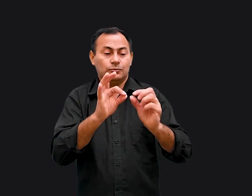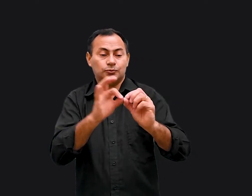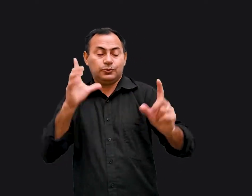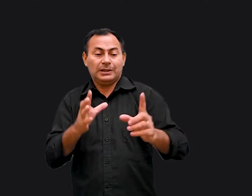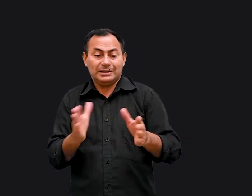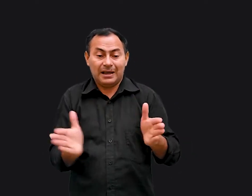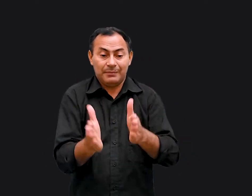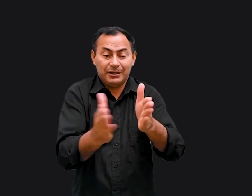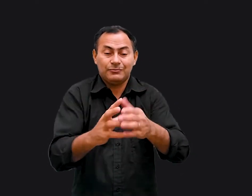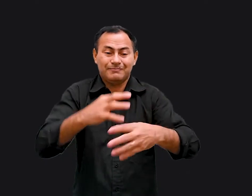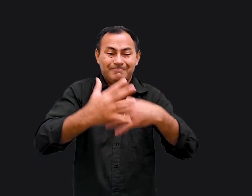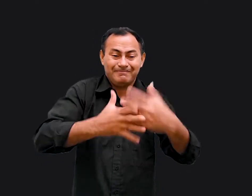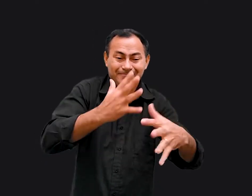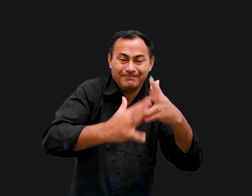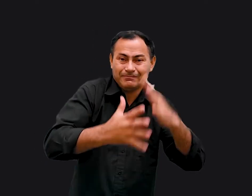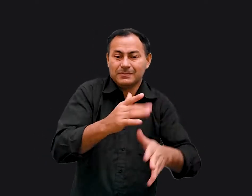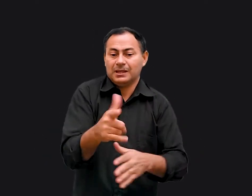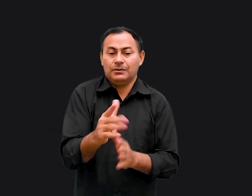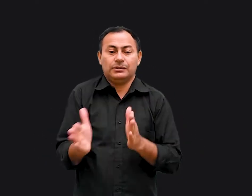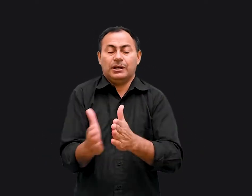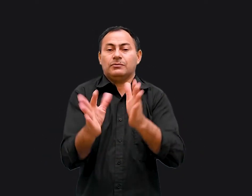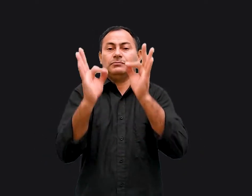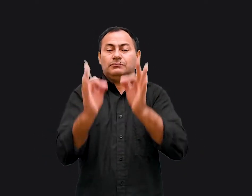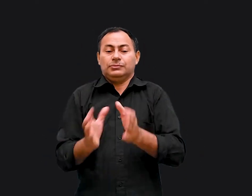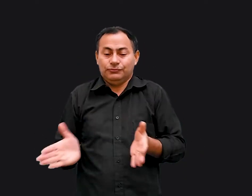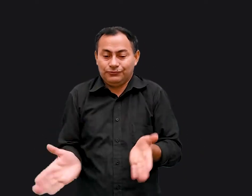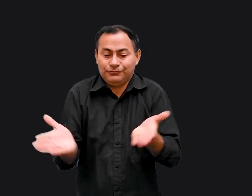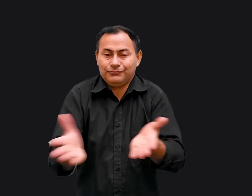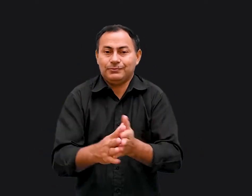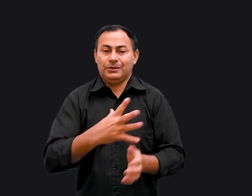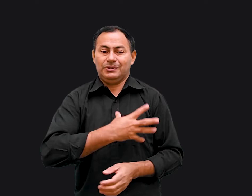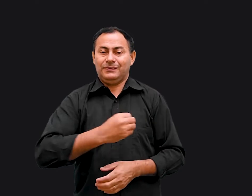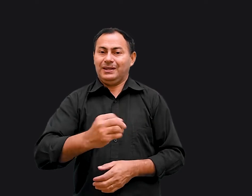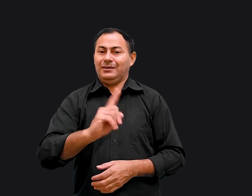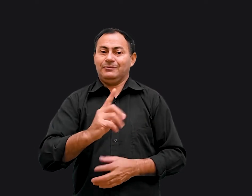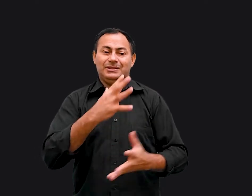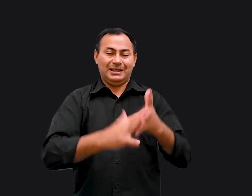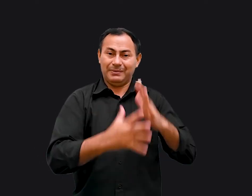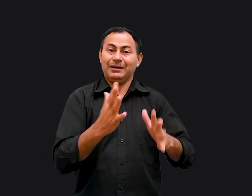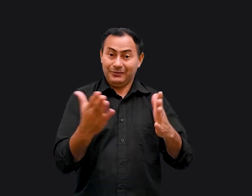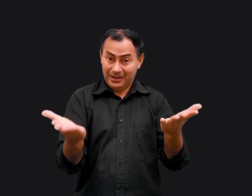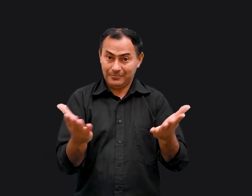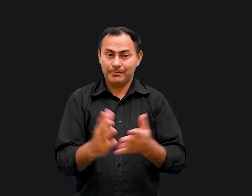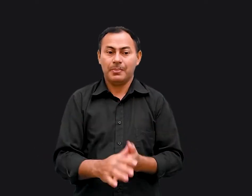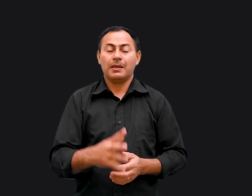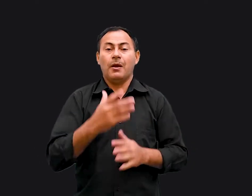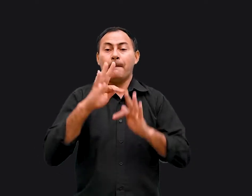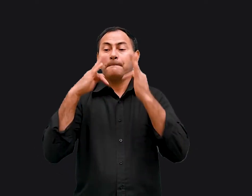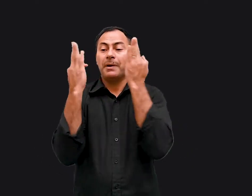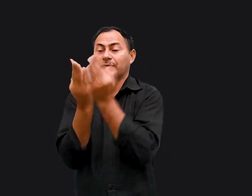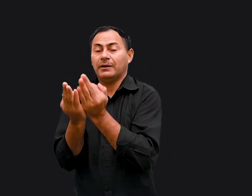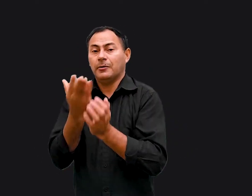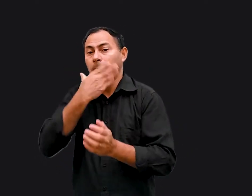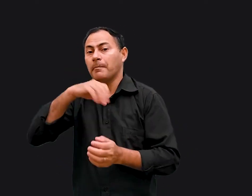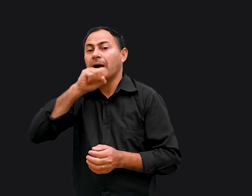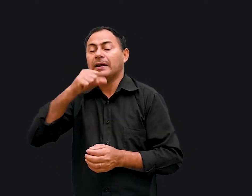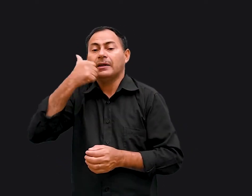arco para que as flechas não tivessem o impulso e a direção para serem lançadas. Para que os pais se tornem adequados,